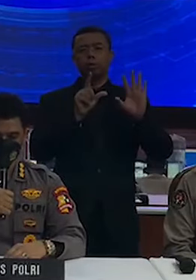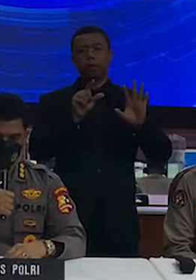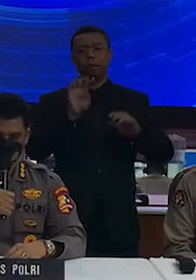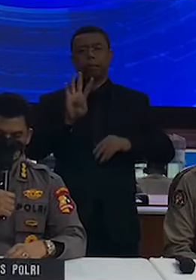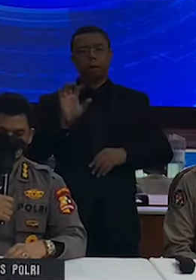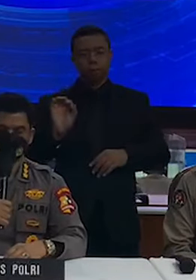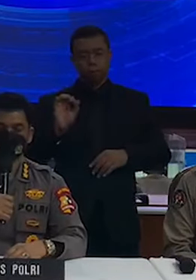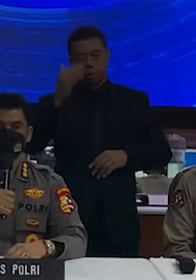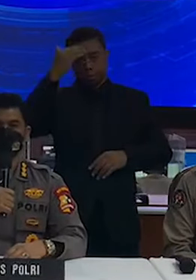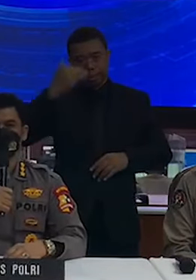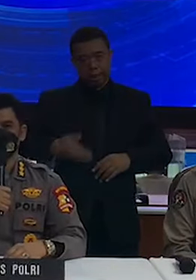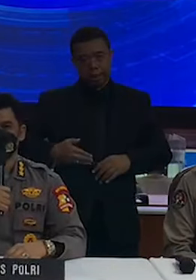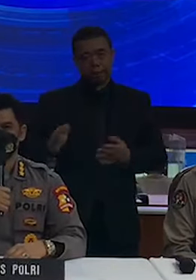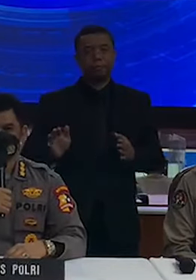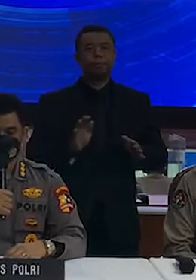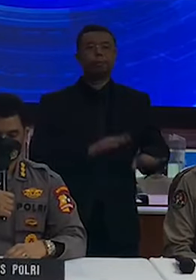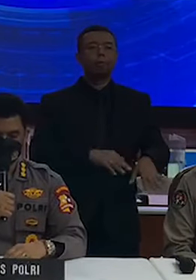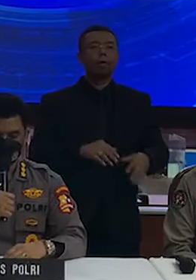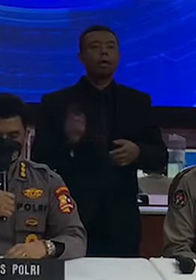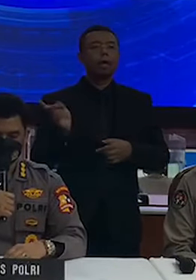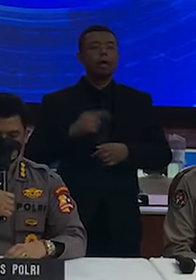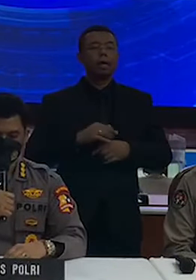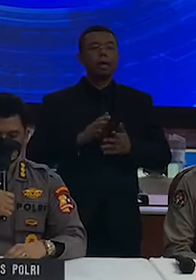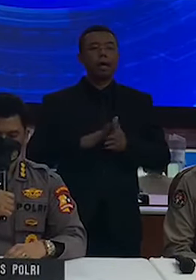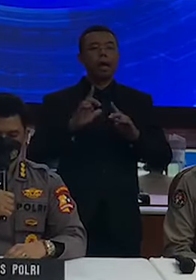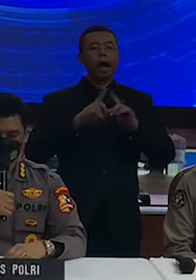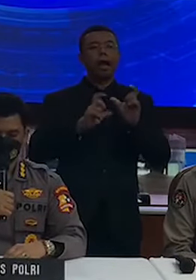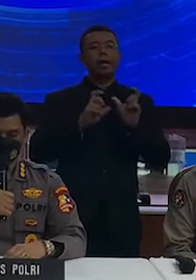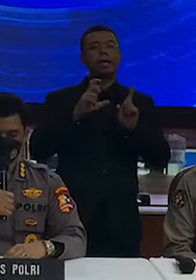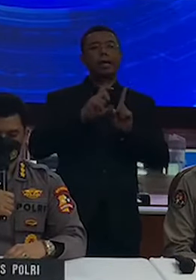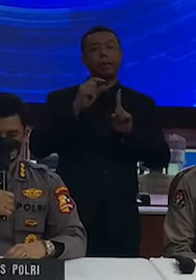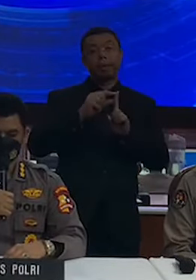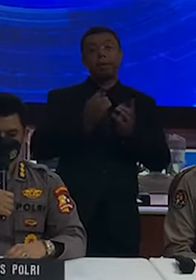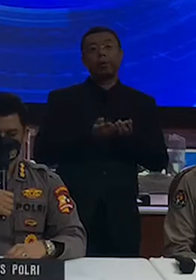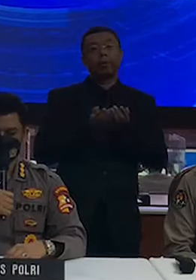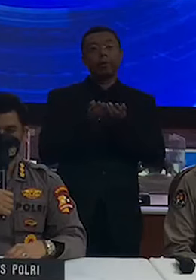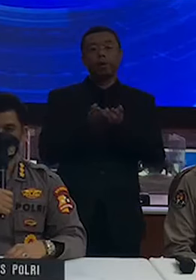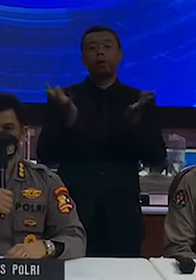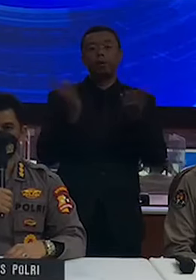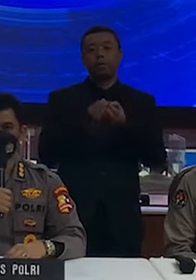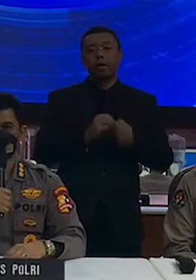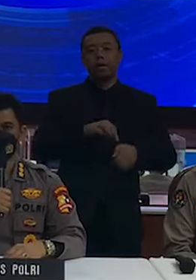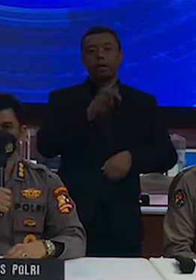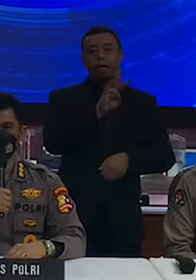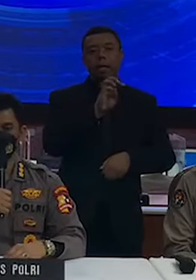20.740 bus. Kemudian dari ASDP dengan jumlah penumpang sebanyak